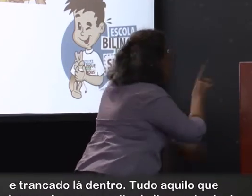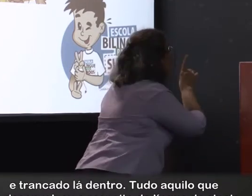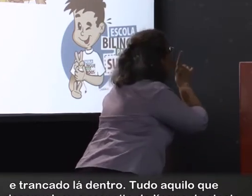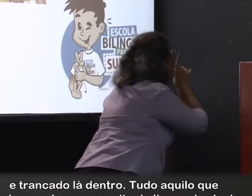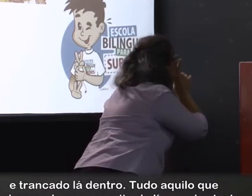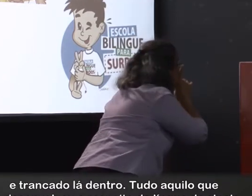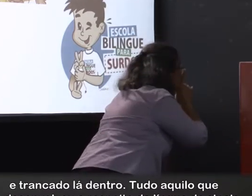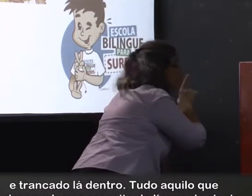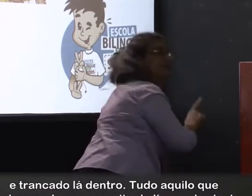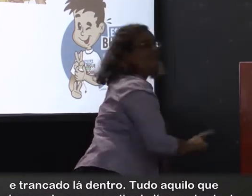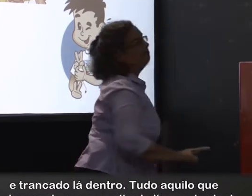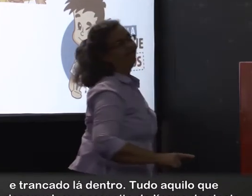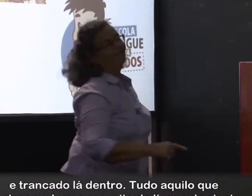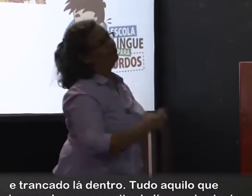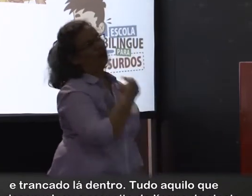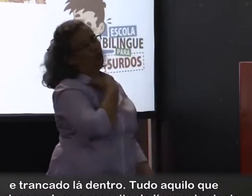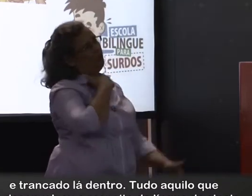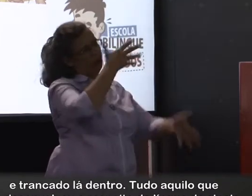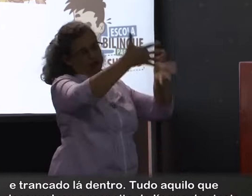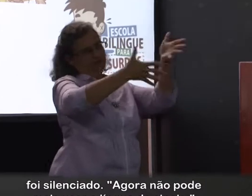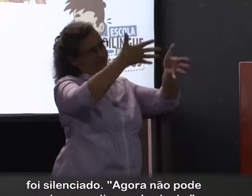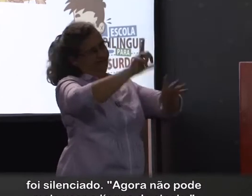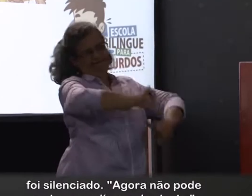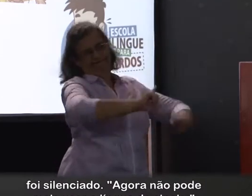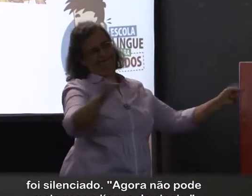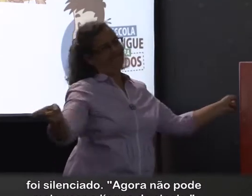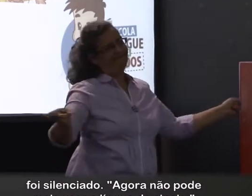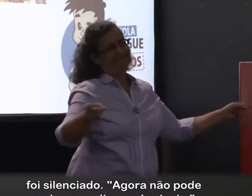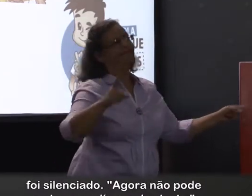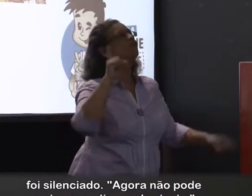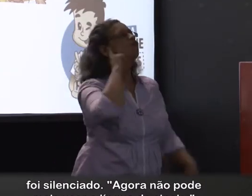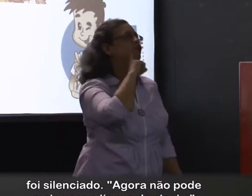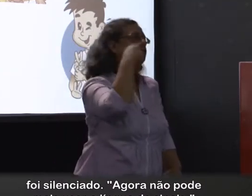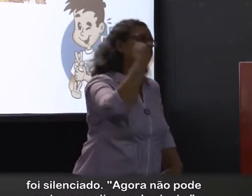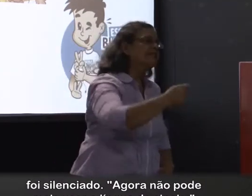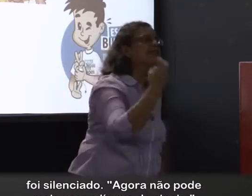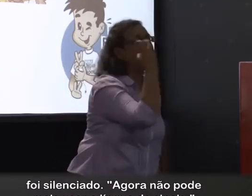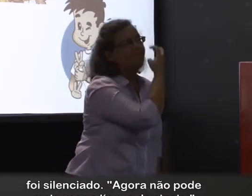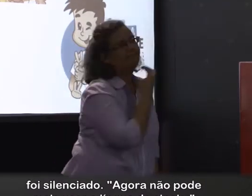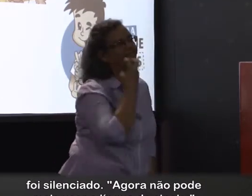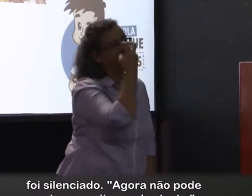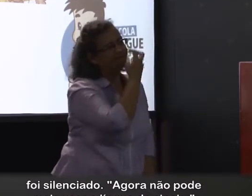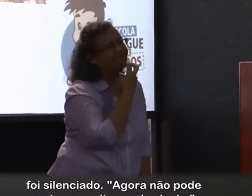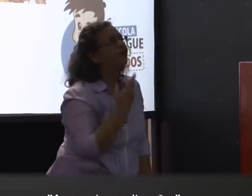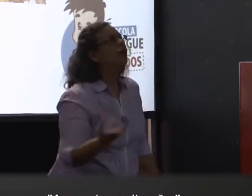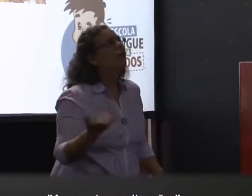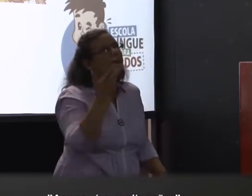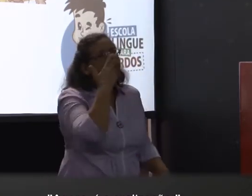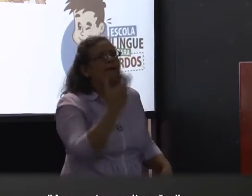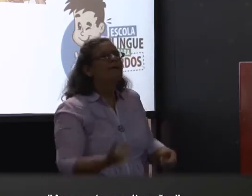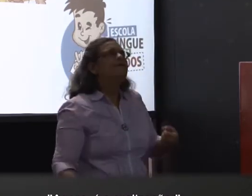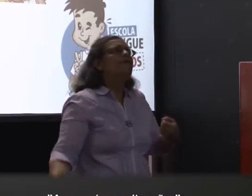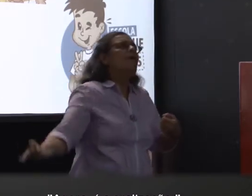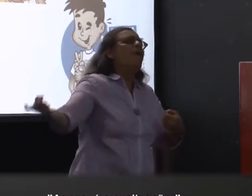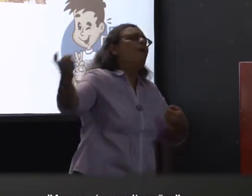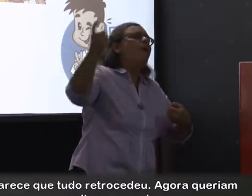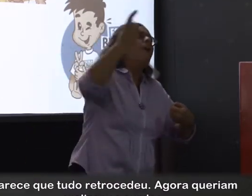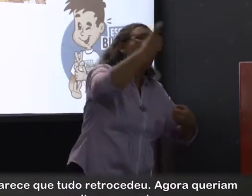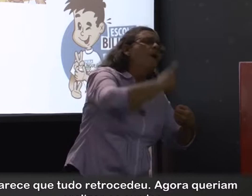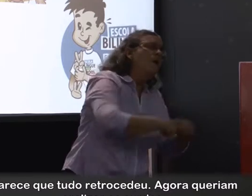dentro, tudo aquilo que se desenvolveu a respeito da língua de sinais foi silenciado. Olha, agora não pode mais usar a língua de sinais, agora é oralização. Então, parece